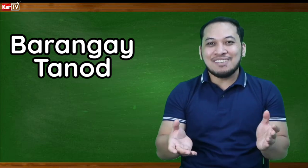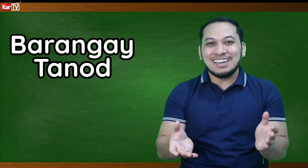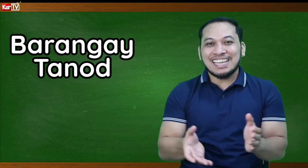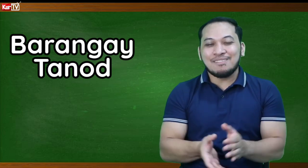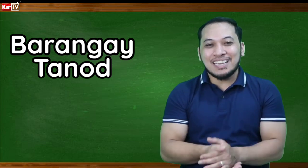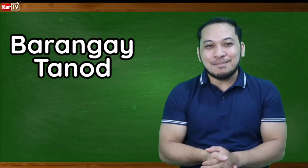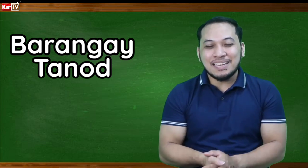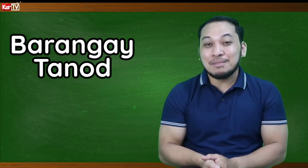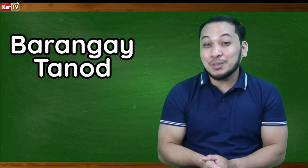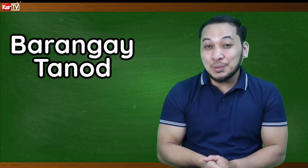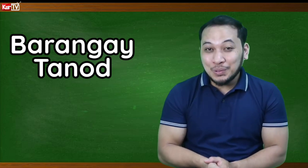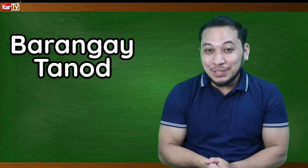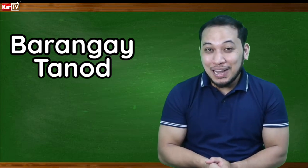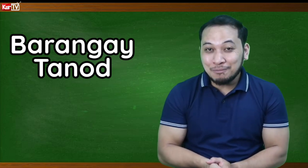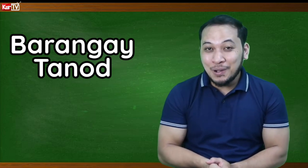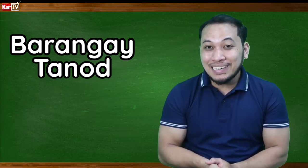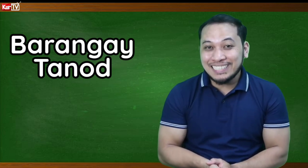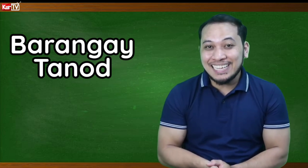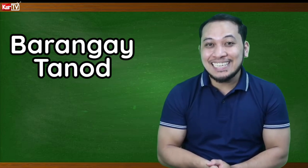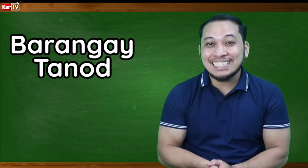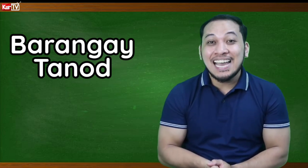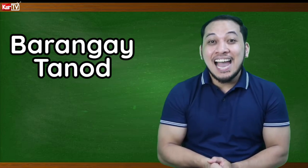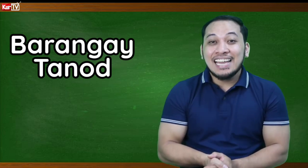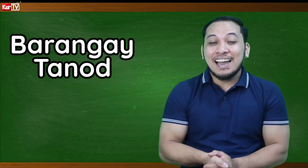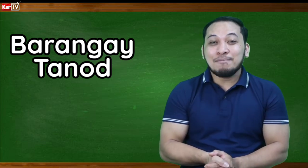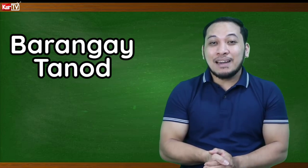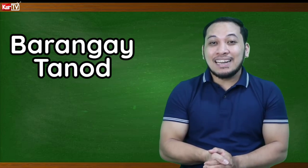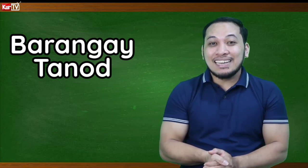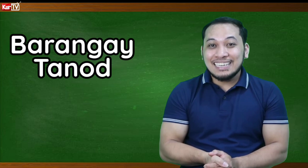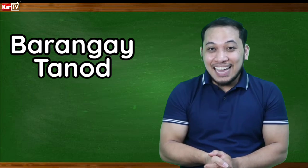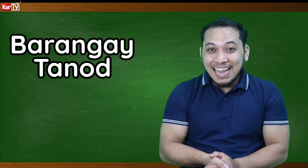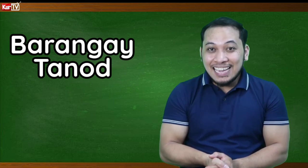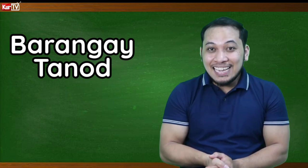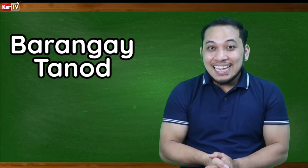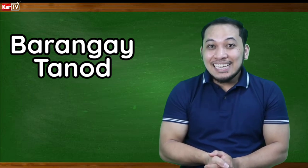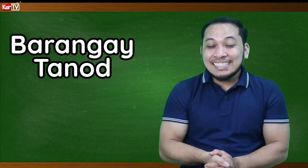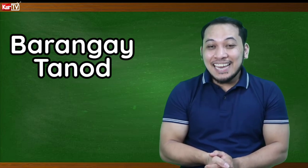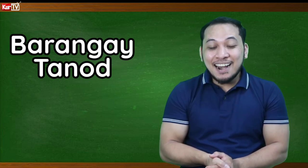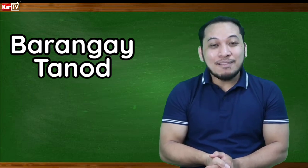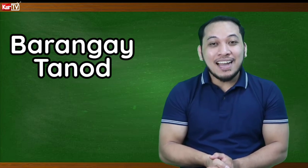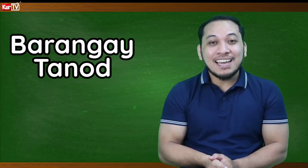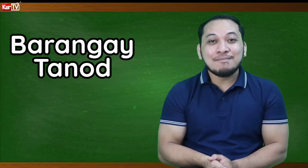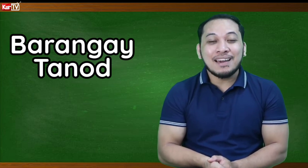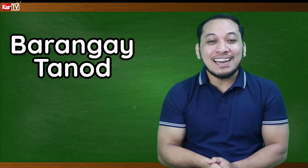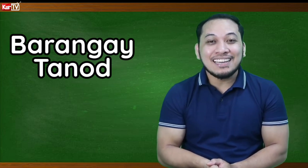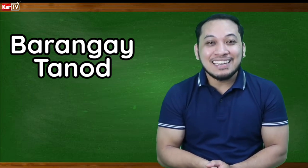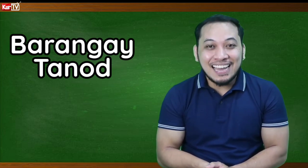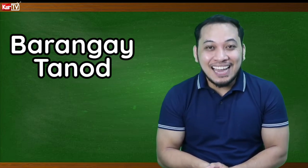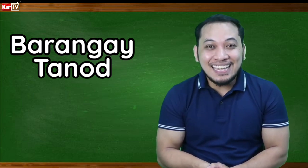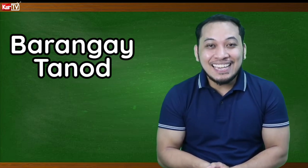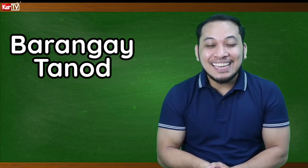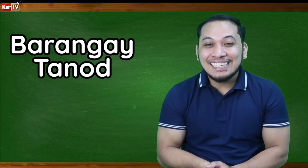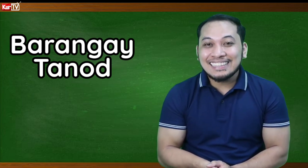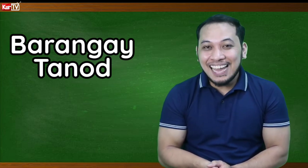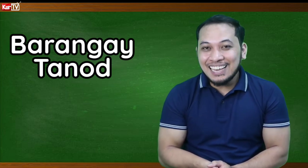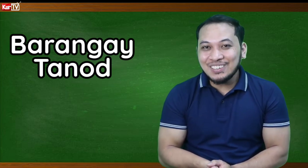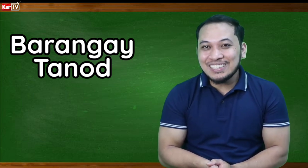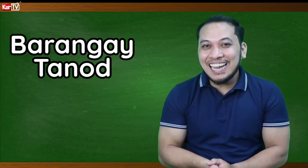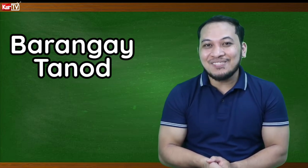tamang-tama naman na matutunan nyo nga po ang senyes ng Barangay Chairman, Barangay Tanod, at